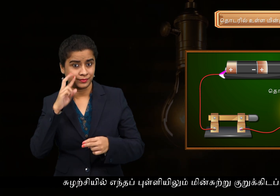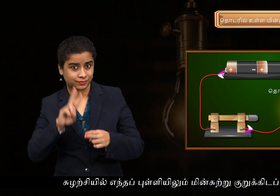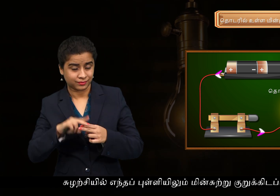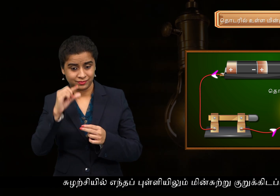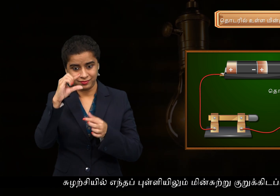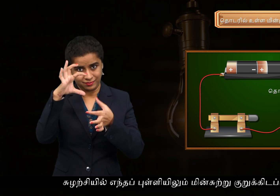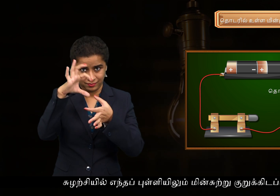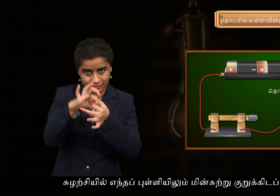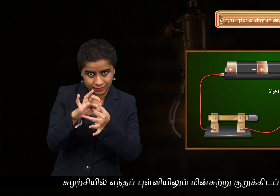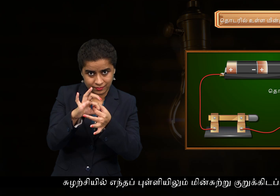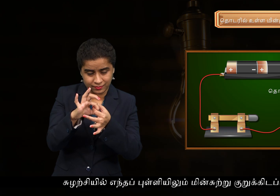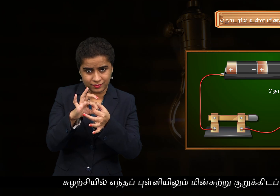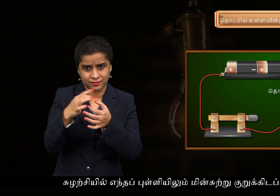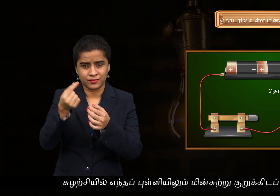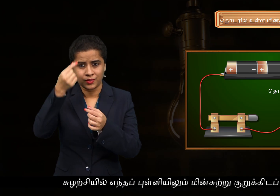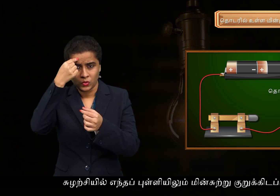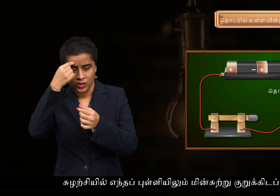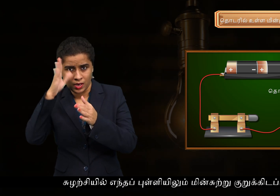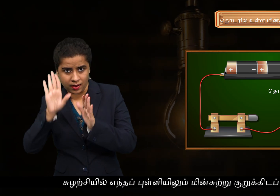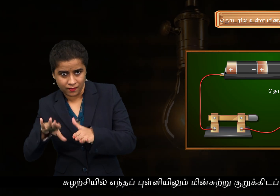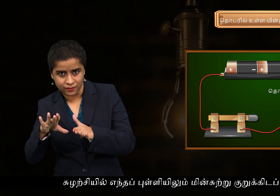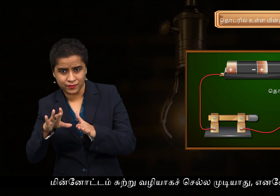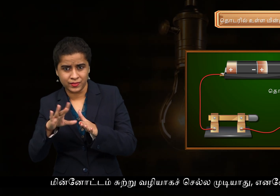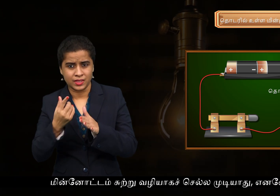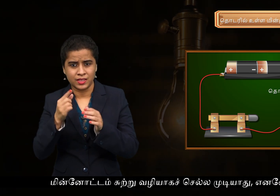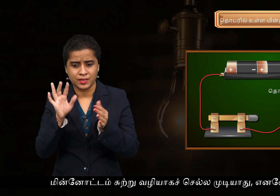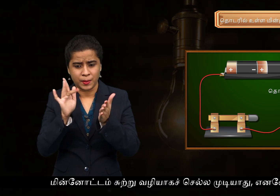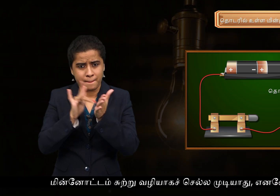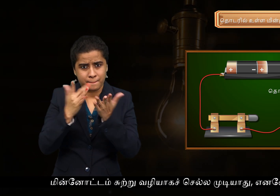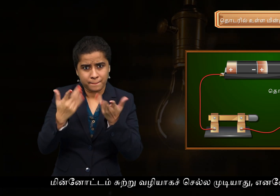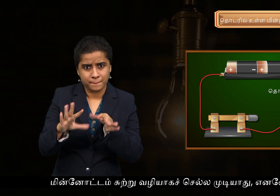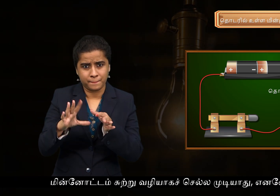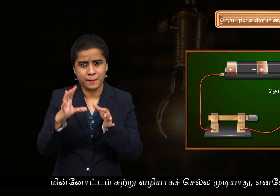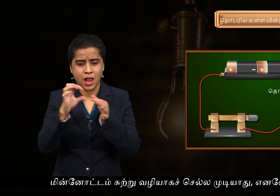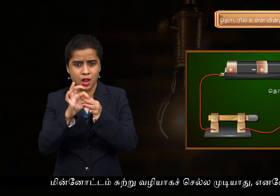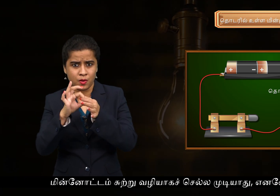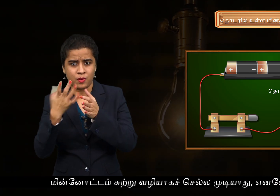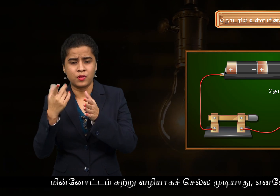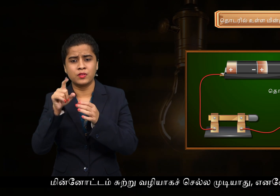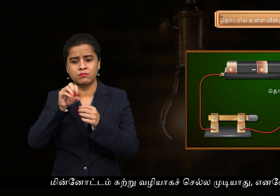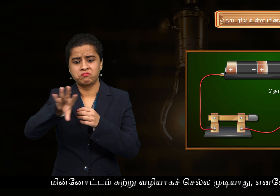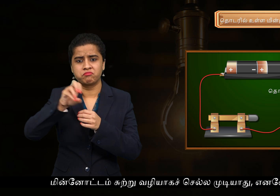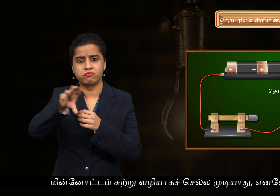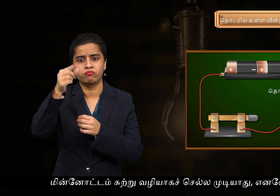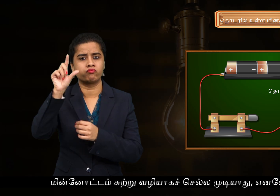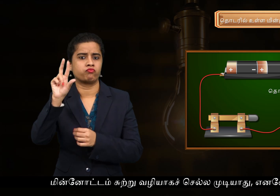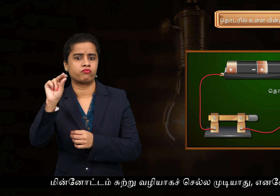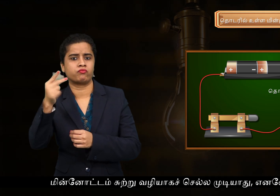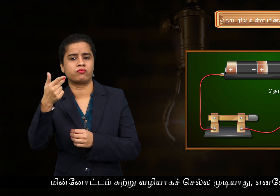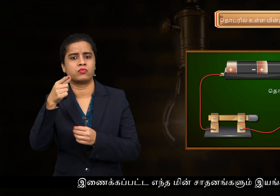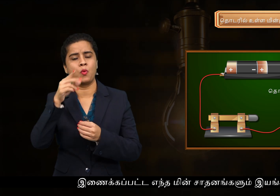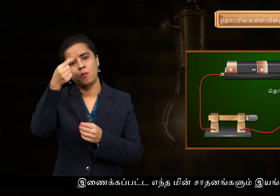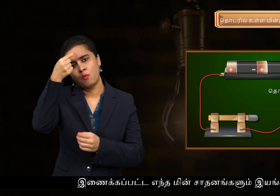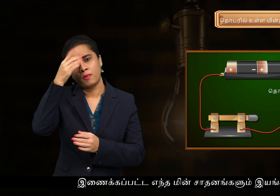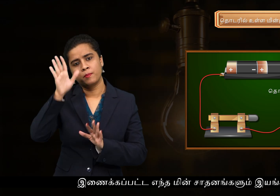சுழற்சியில் எந்த புள்ளியிலும் மின்சுற்று குறுக்கிடப்பட்டால் மின்னோட்ட சுற்று வழியாக செல்ல முடியாது. எனவே